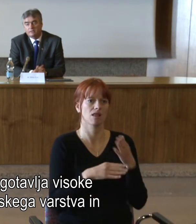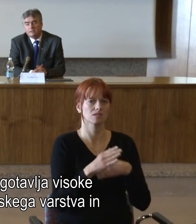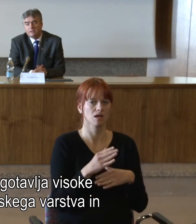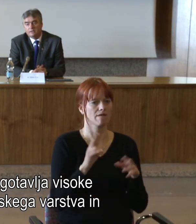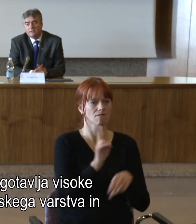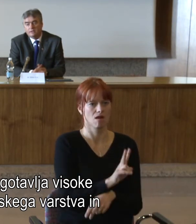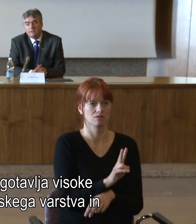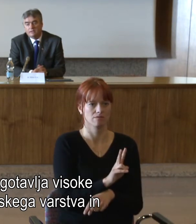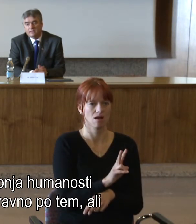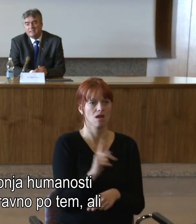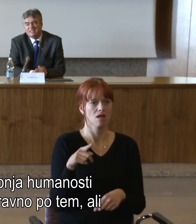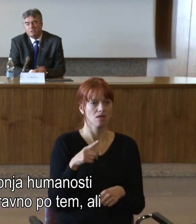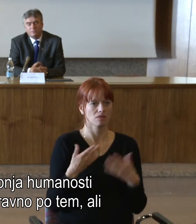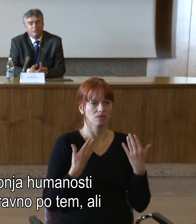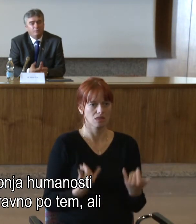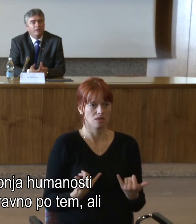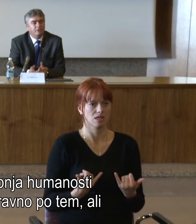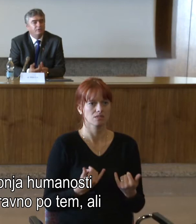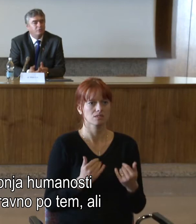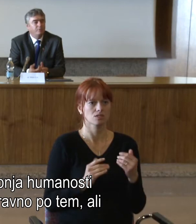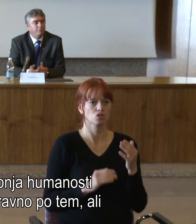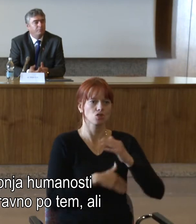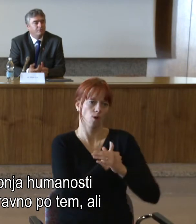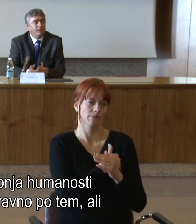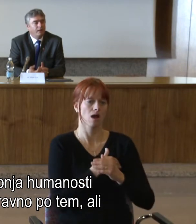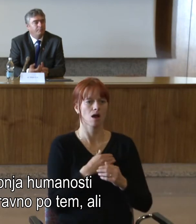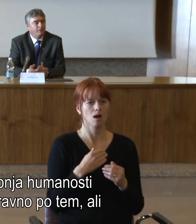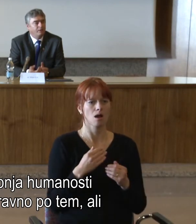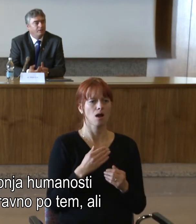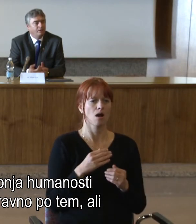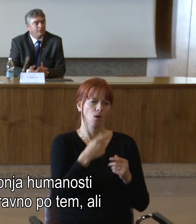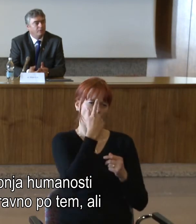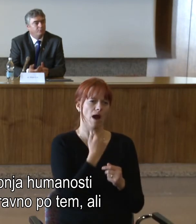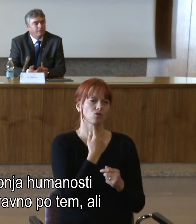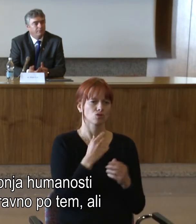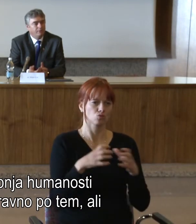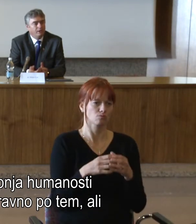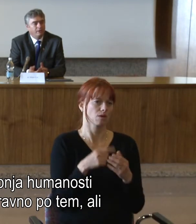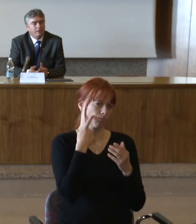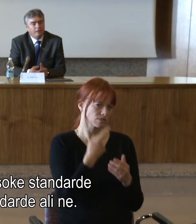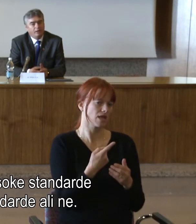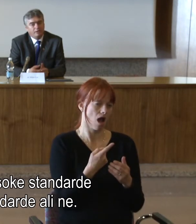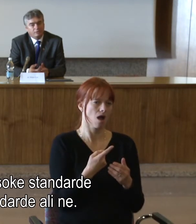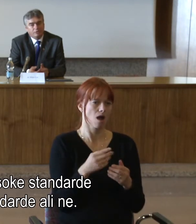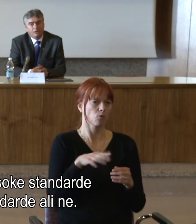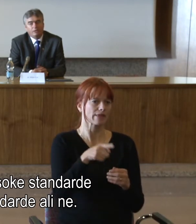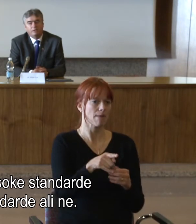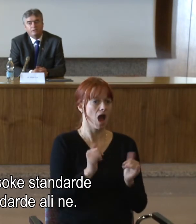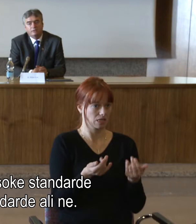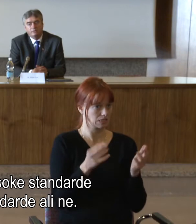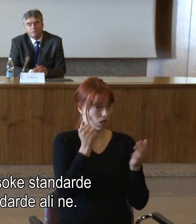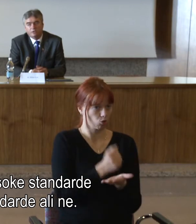invalidskega varstva in danes se stopnja humanosti družbe pozna ali pa ravno potem, ali